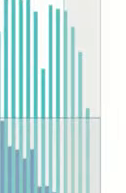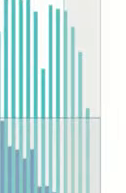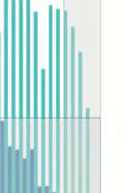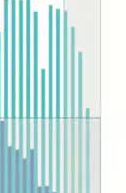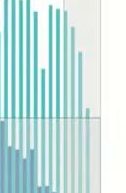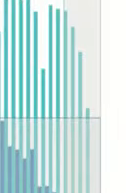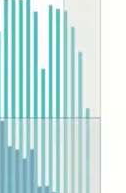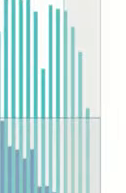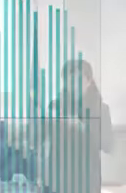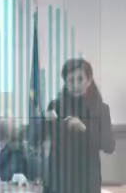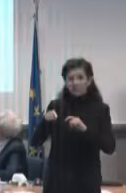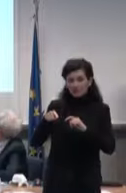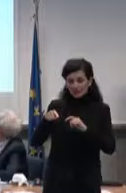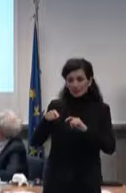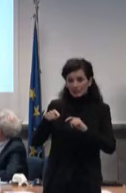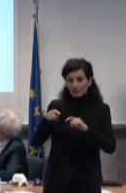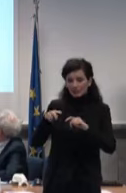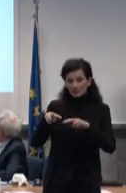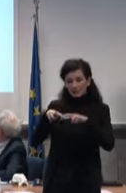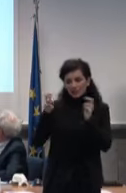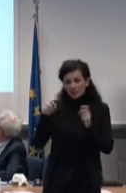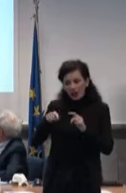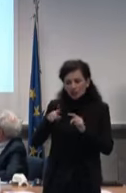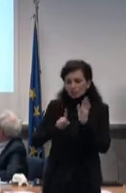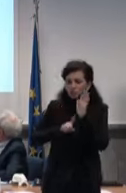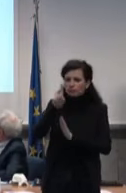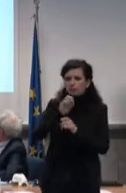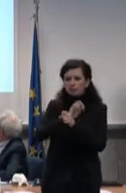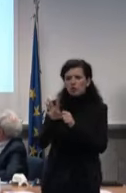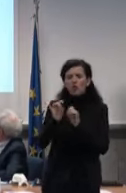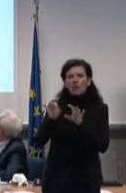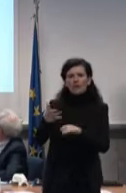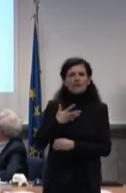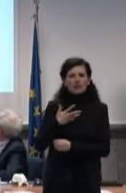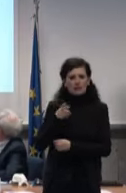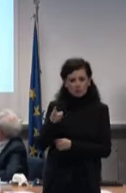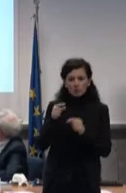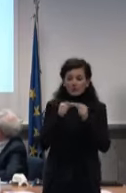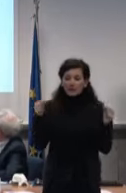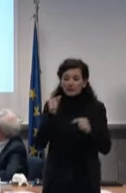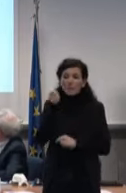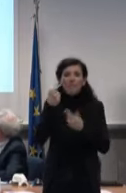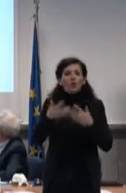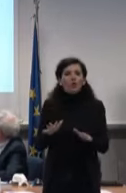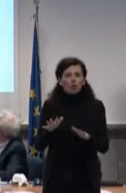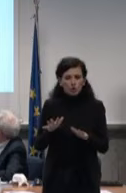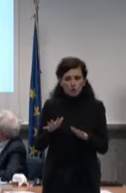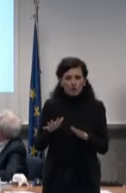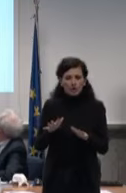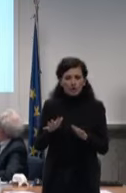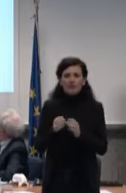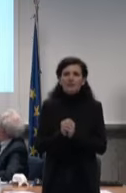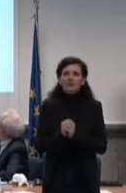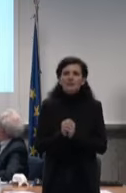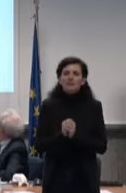sono in qualche modo i casi segnalati che risultano positivi in qualche modo ai tamponi e vedete che ci troviamo siamo sempre